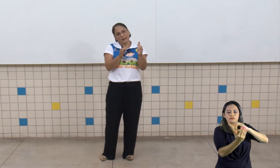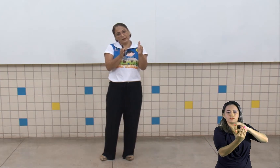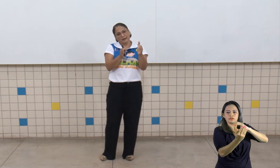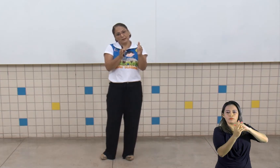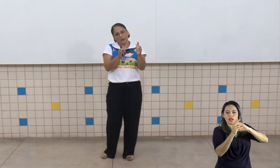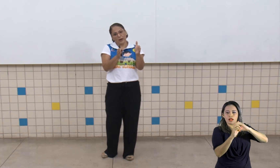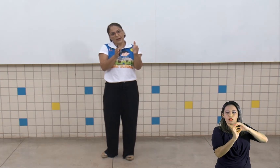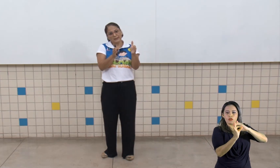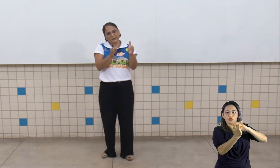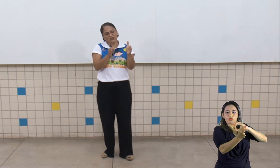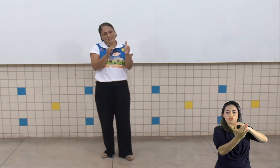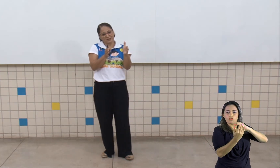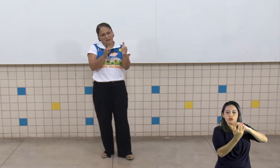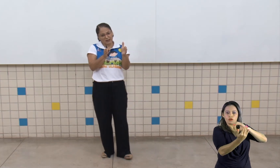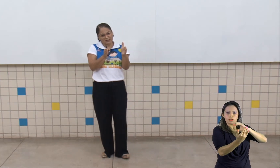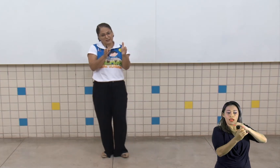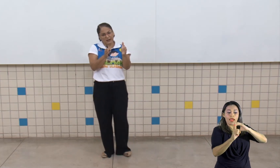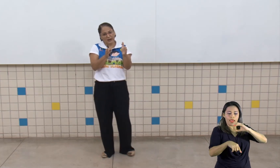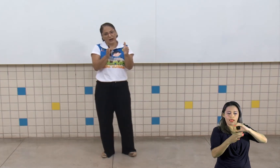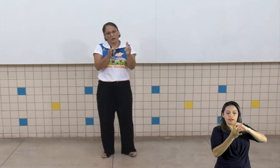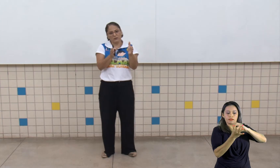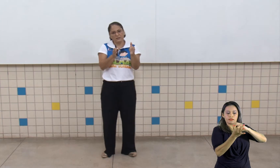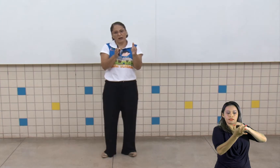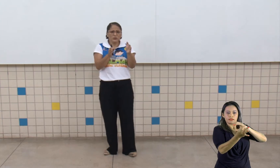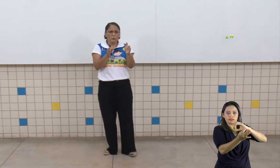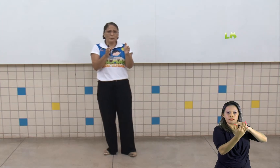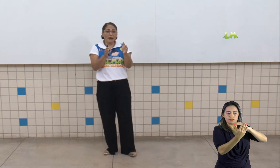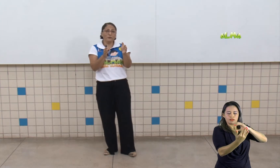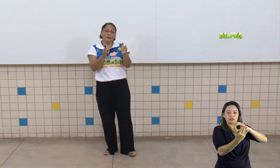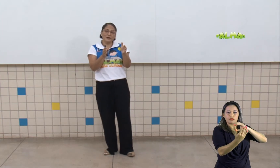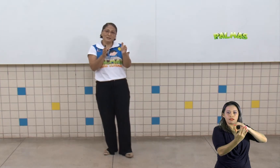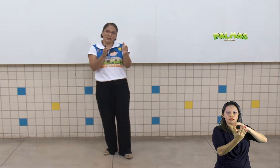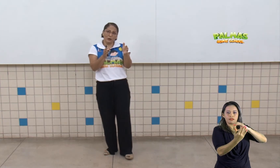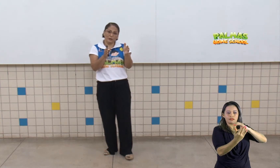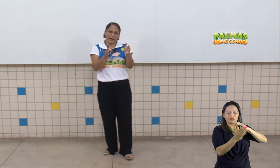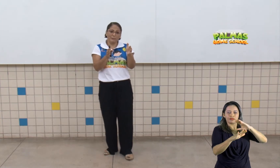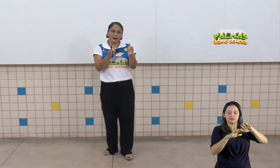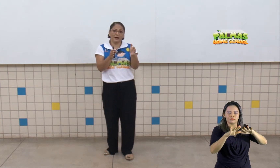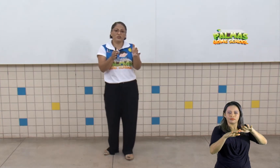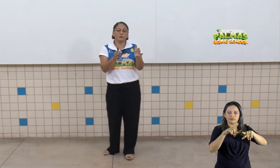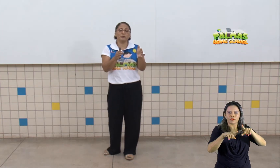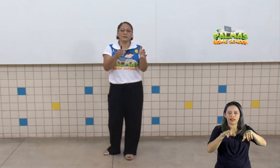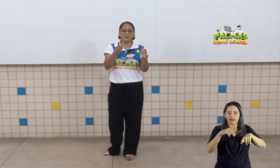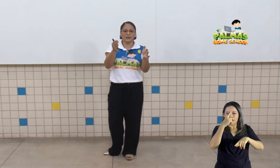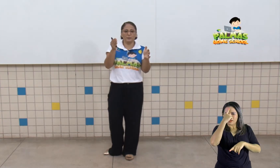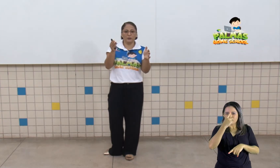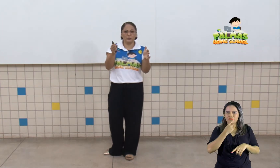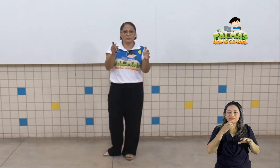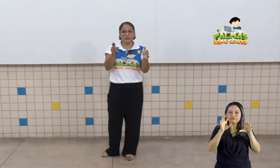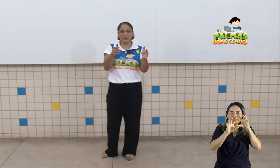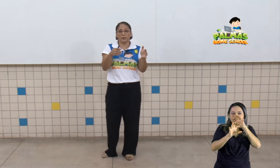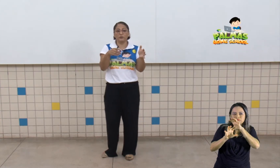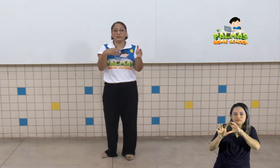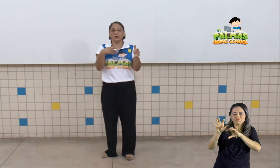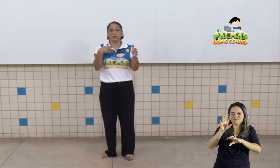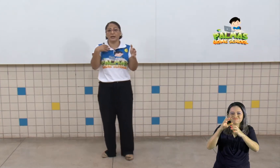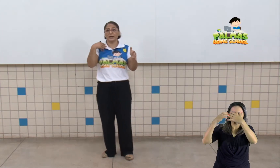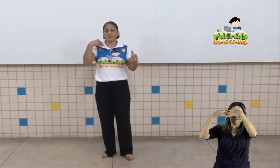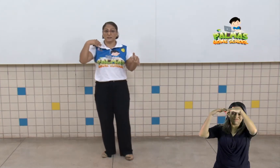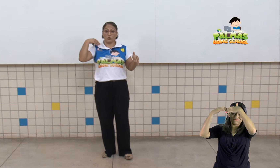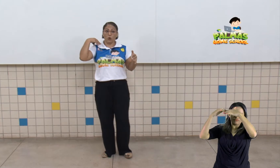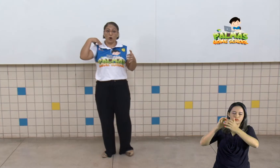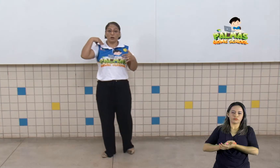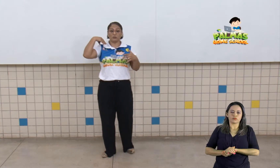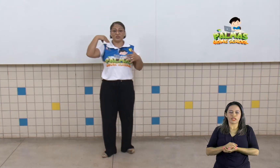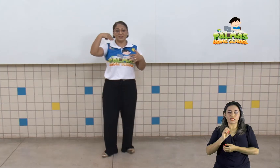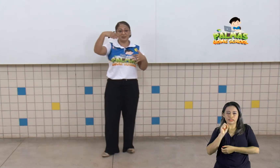tá? Então, essa distância causa uma má formação da imagem processada pelo nosso cérebro. Ou seja,